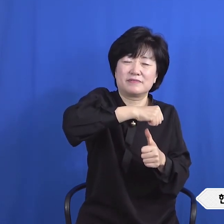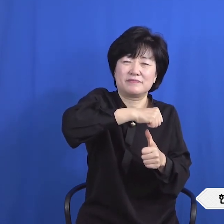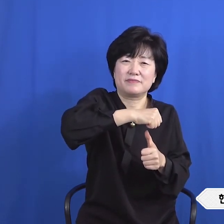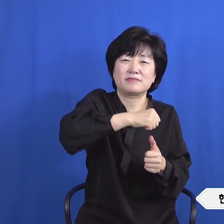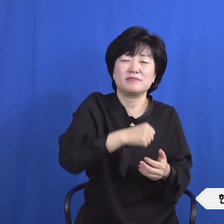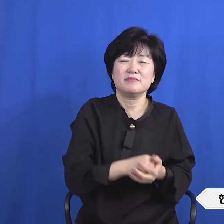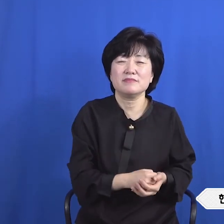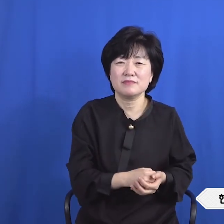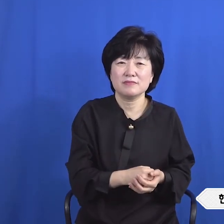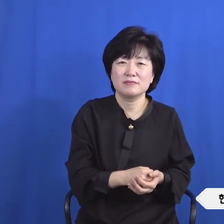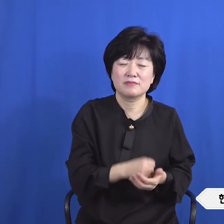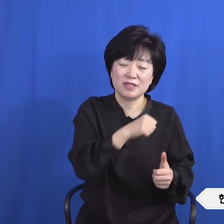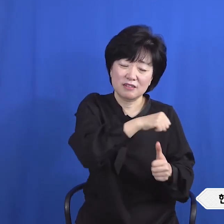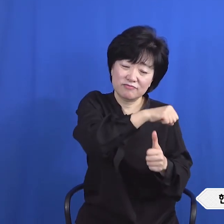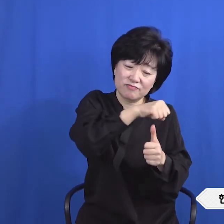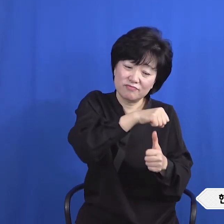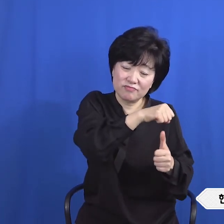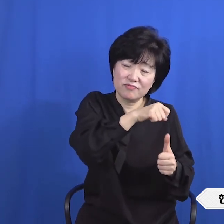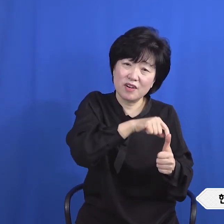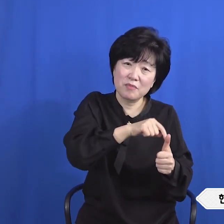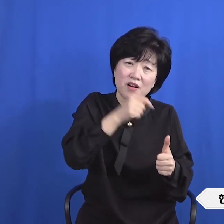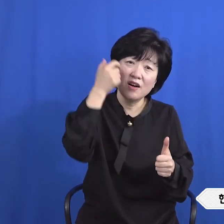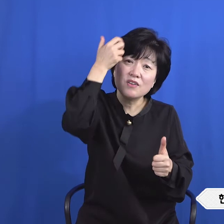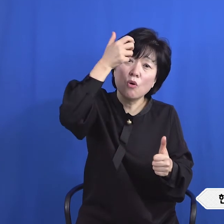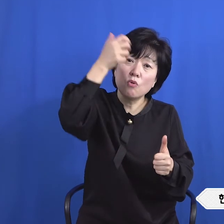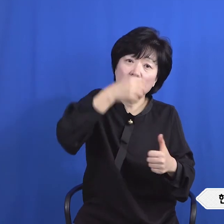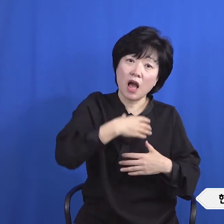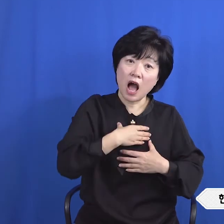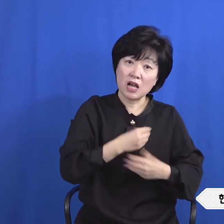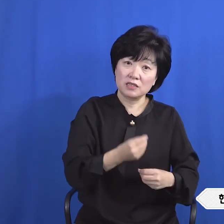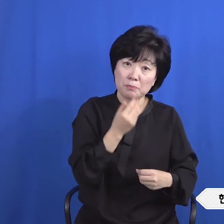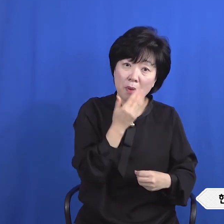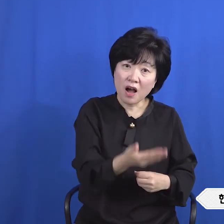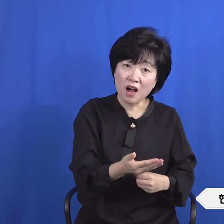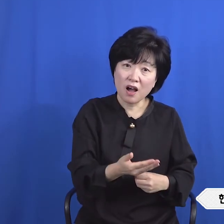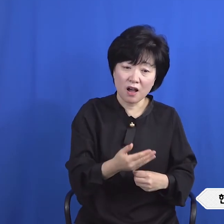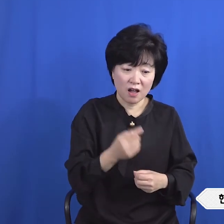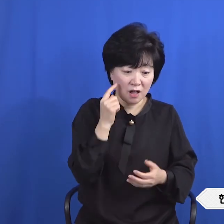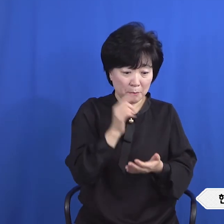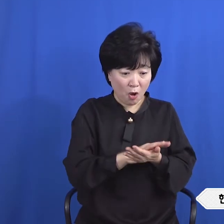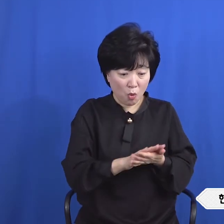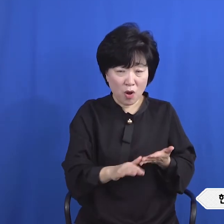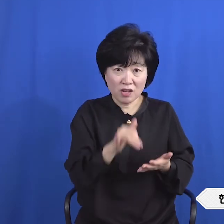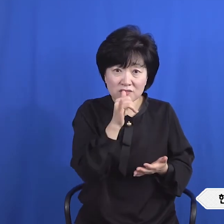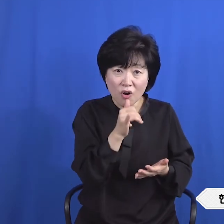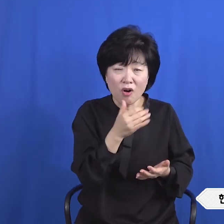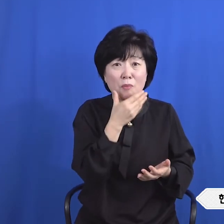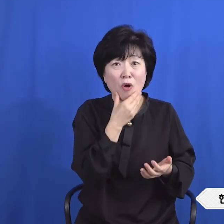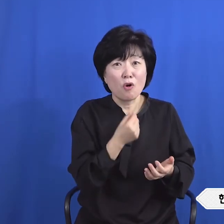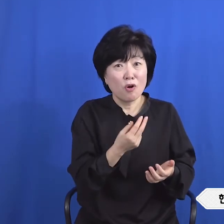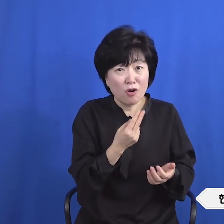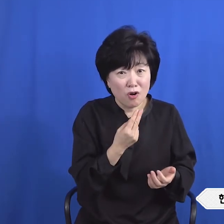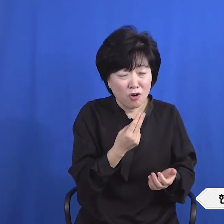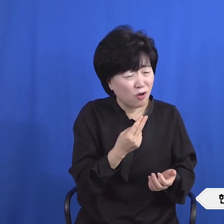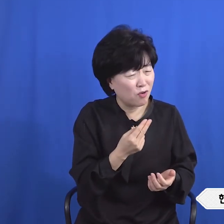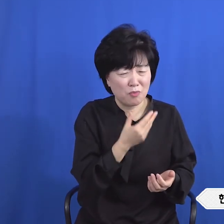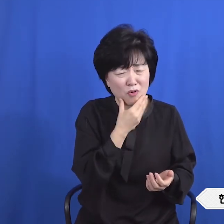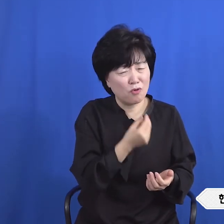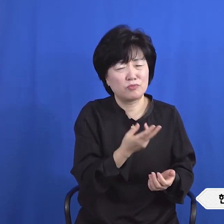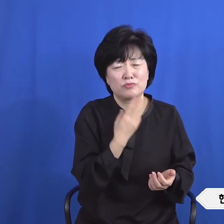그렇게 되는데 그 영혼에 무슨 안식이 있으며 무슨 평안이 있으며 행복이 있겠습니까?